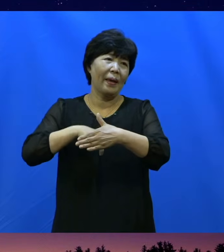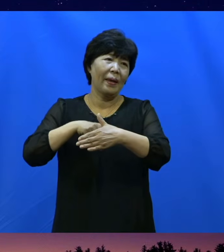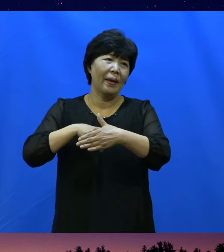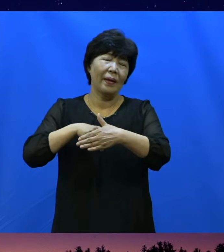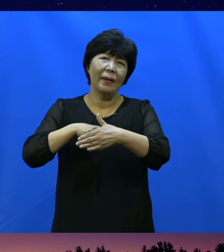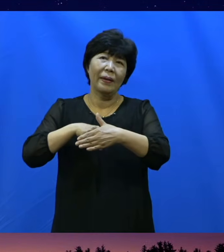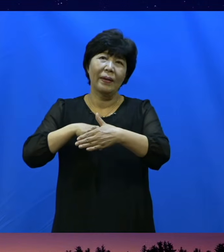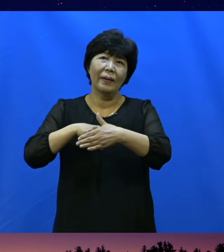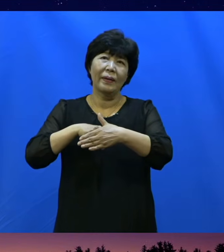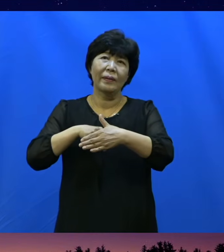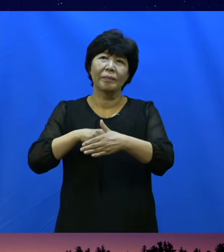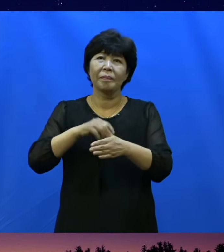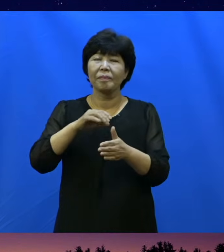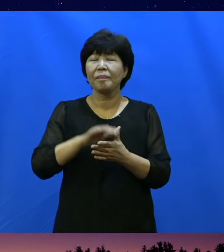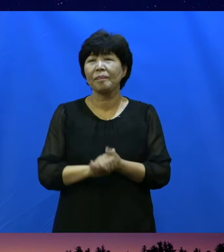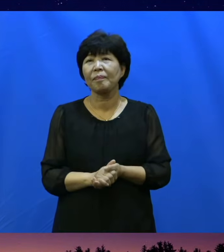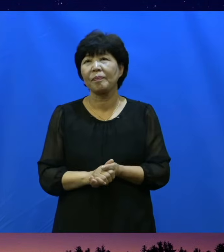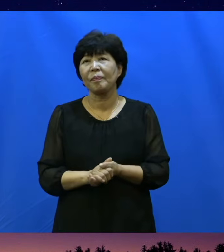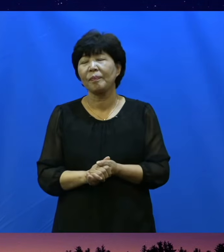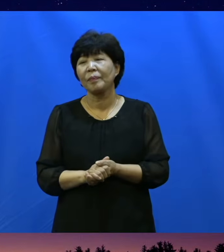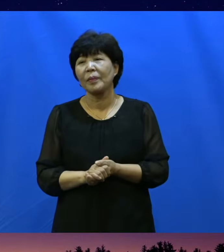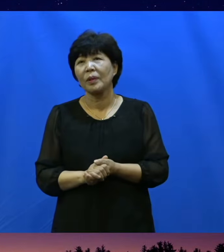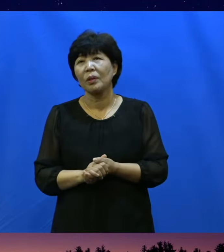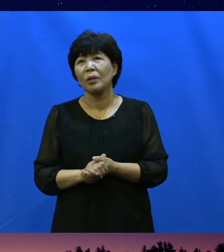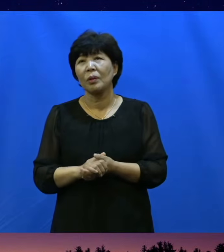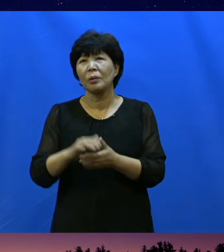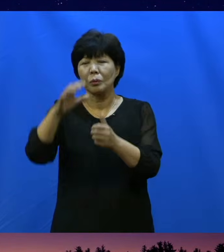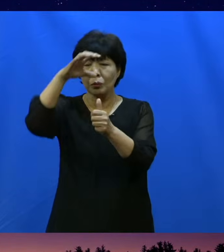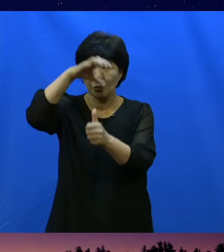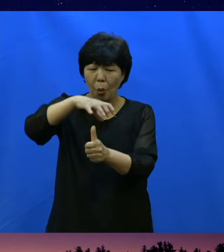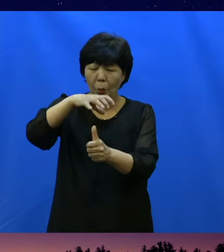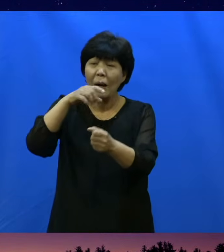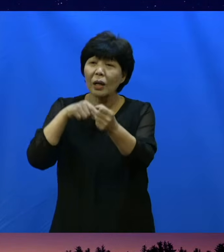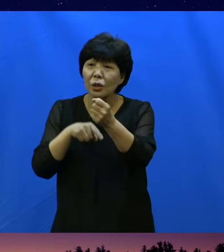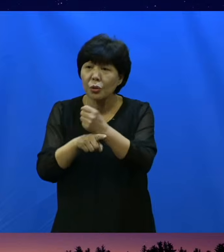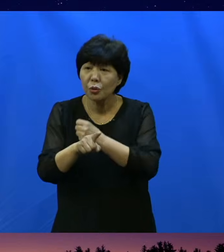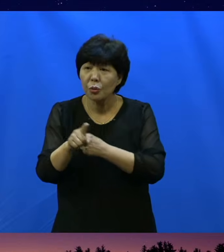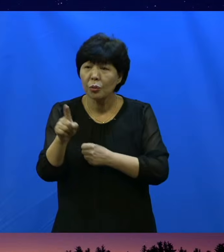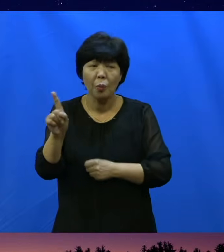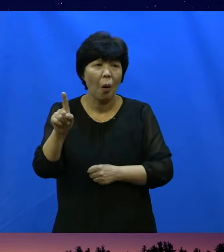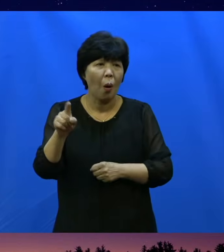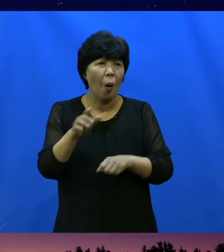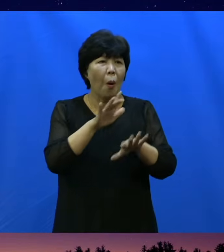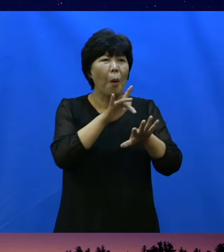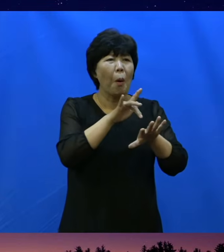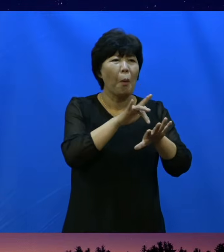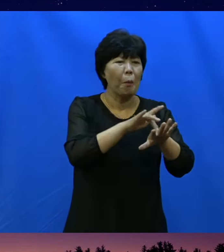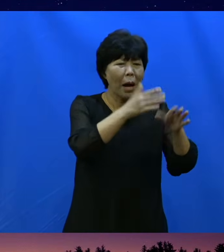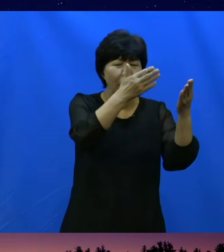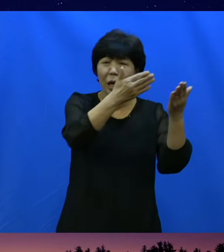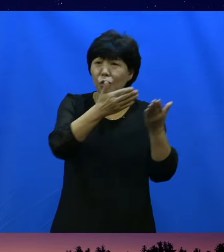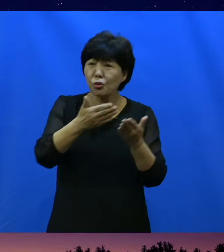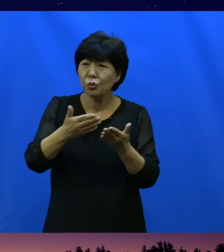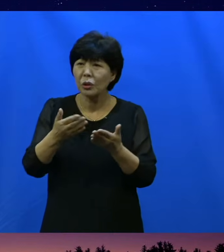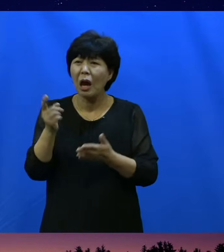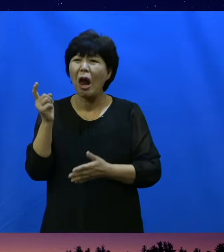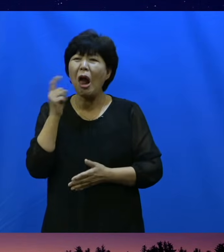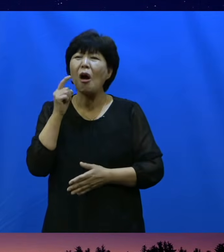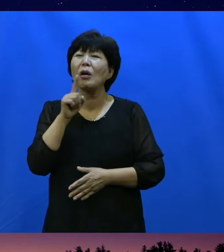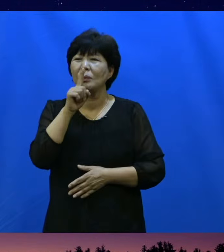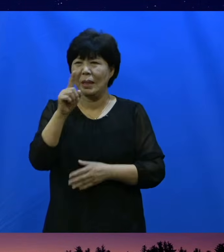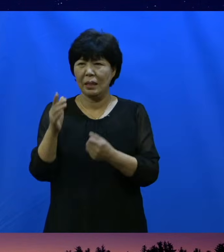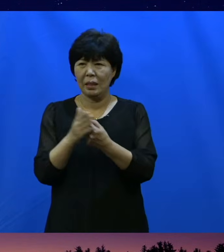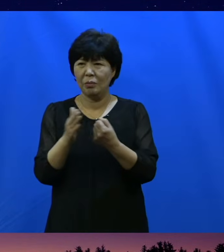근데 무엇 때문에 우리가 그 속박을 당하죠? 마귀가 주는 거짓된 메시지, 우리를